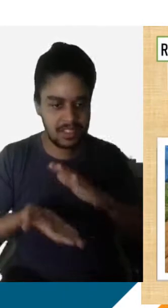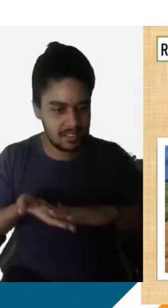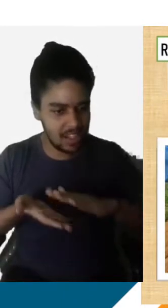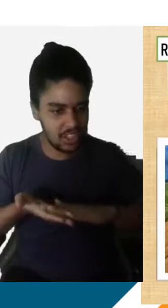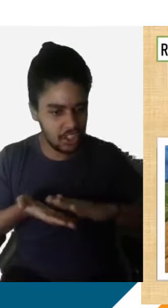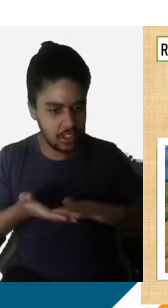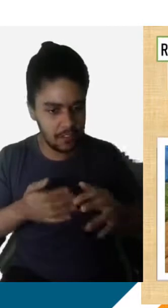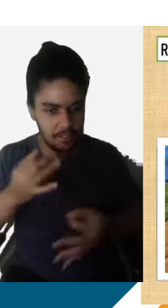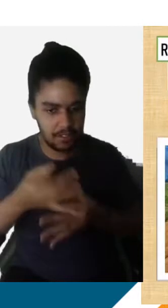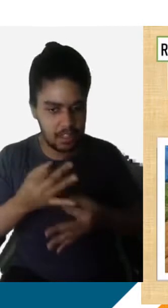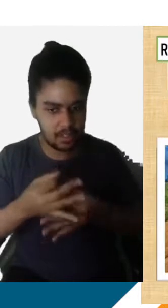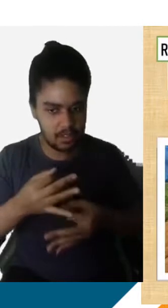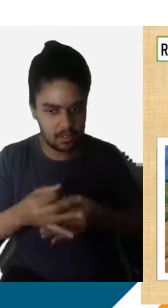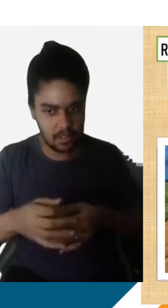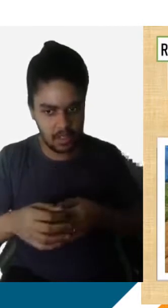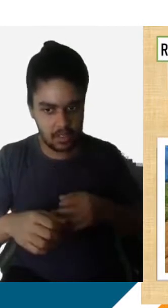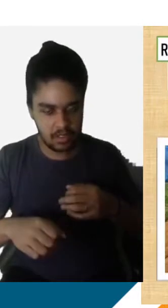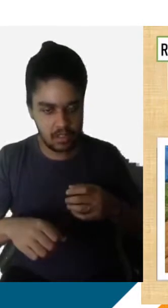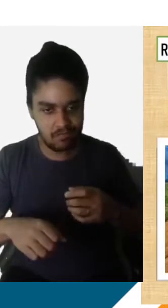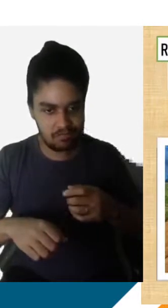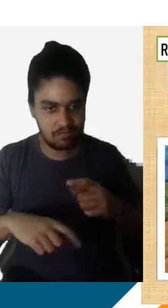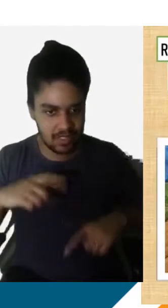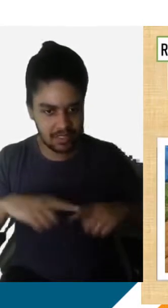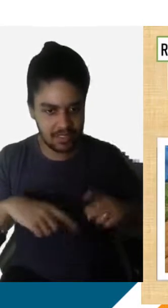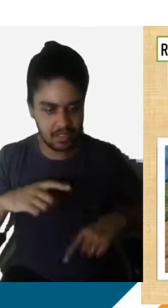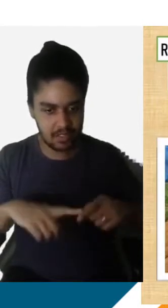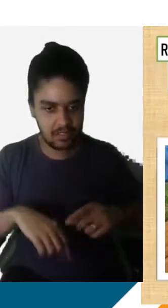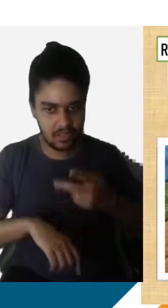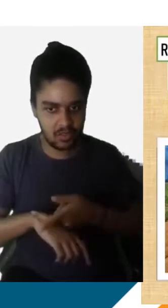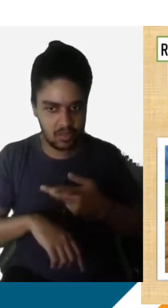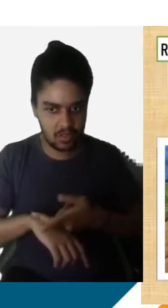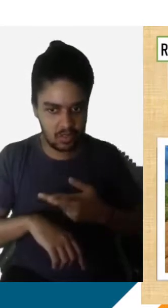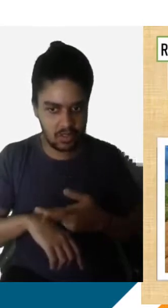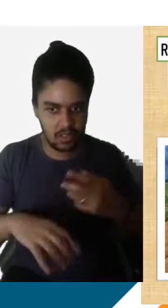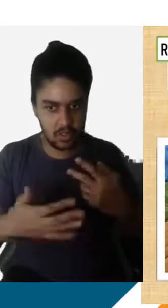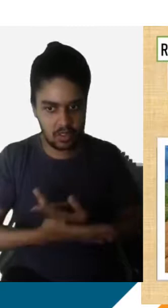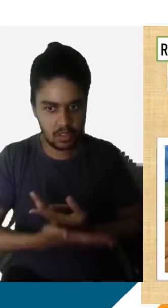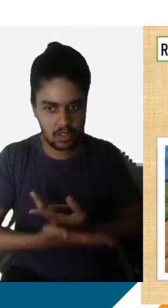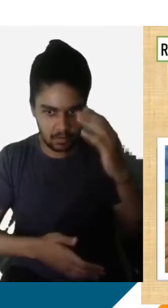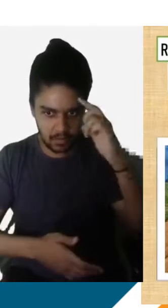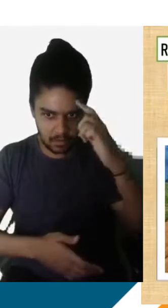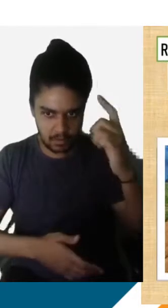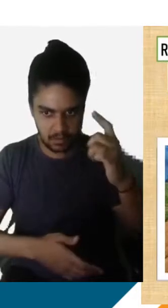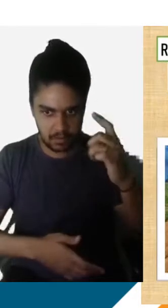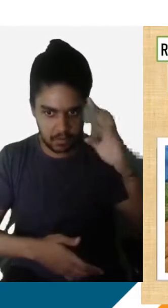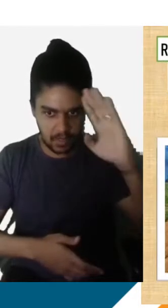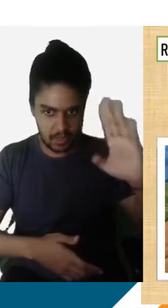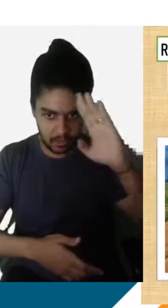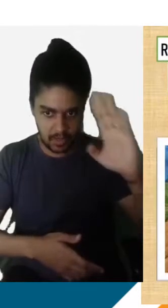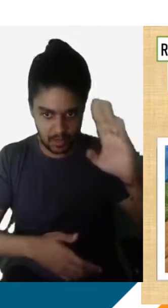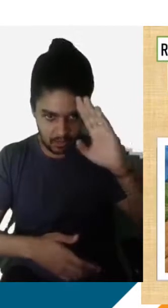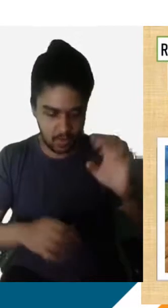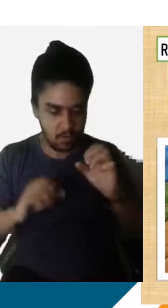somente um desgaste físico, material da rocha ou do solo, e é desencadeado principalmente